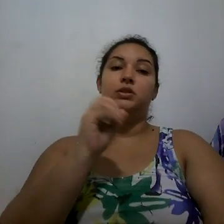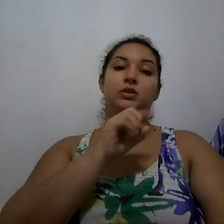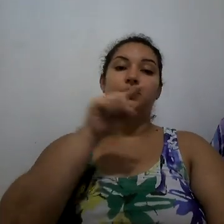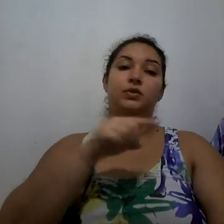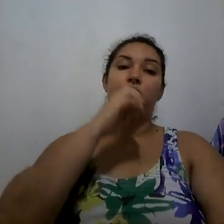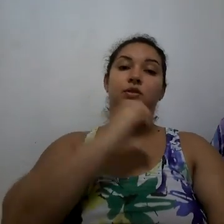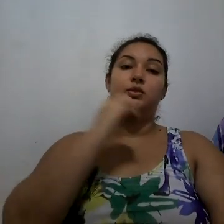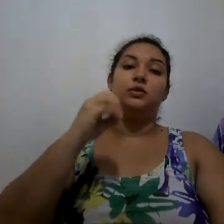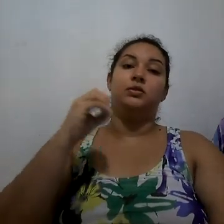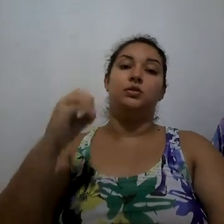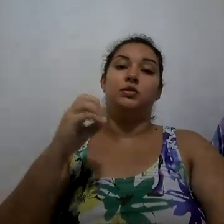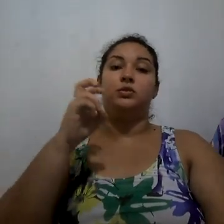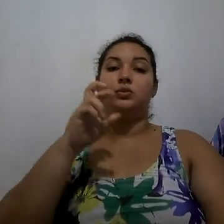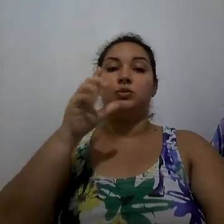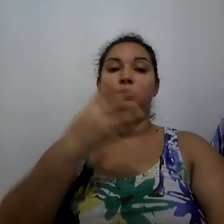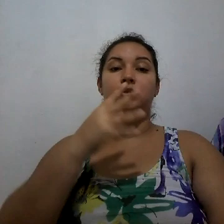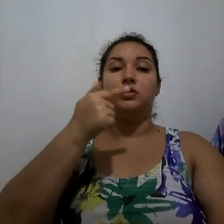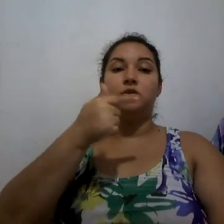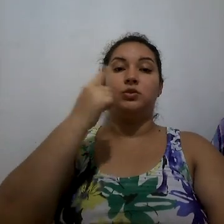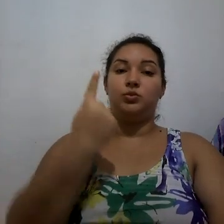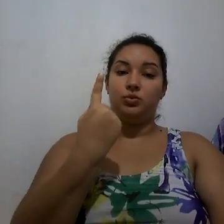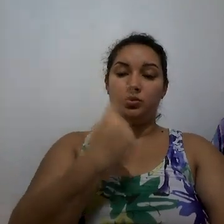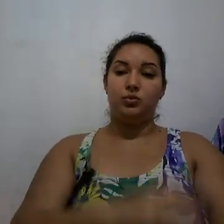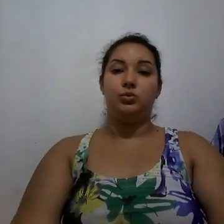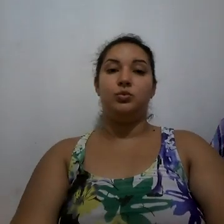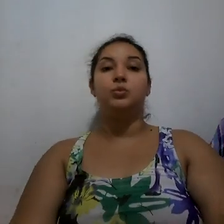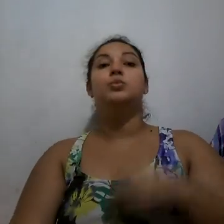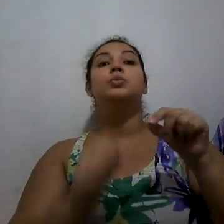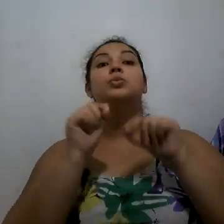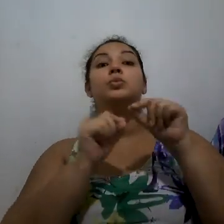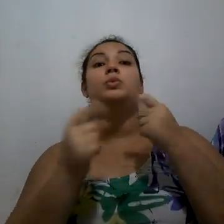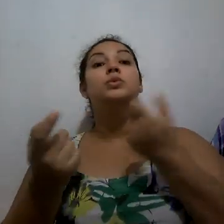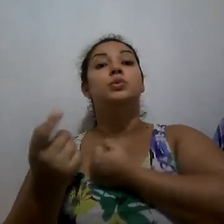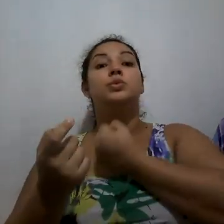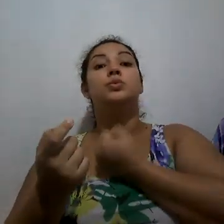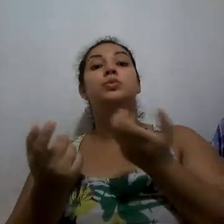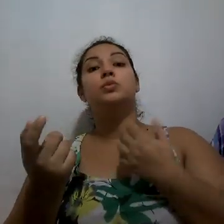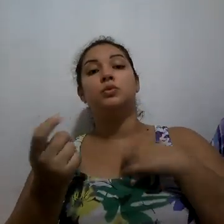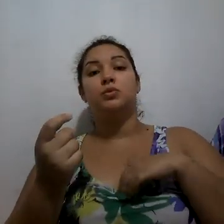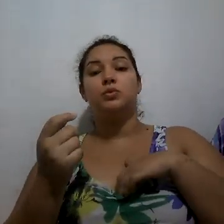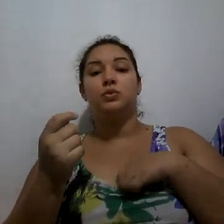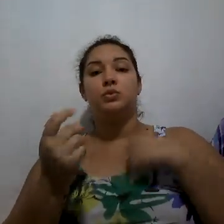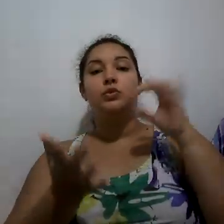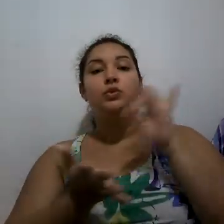0,0045771. Quais desses números aqui são realmente os números importantes aqui que eu preciso colocar ali